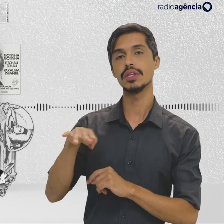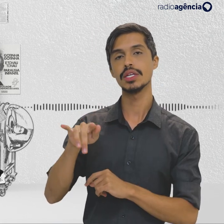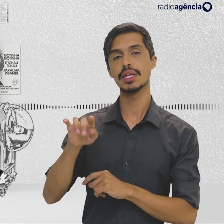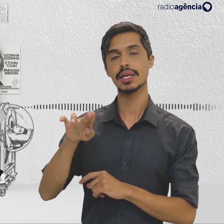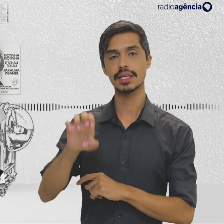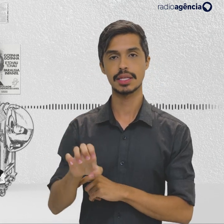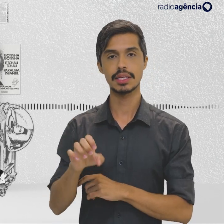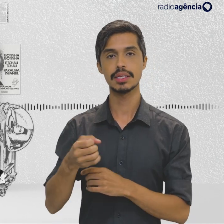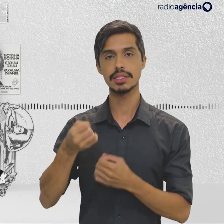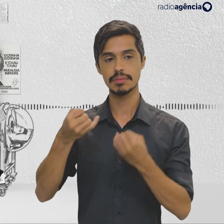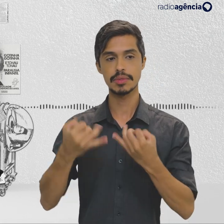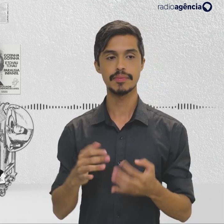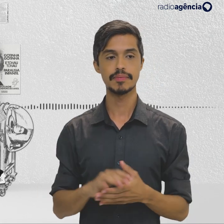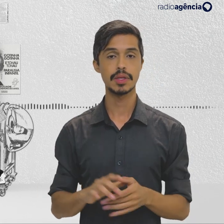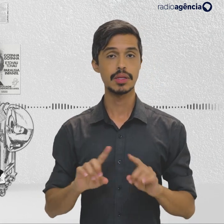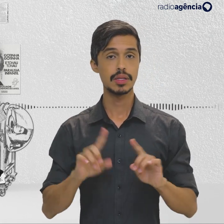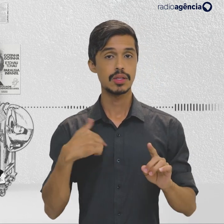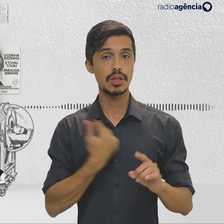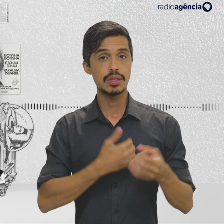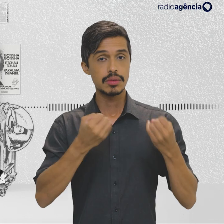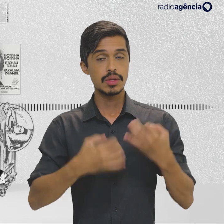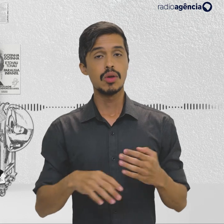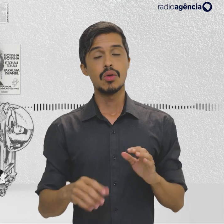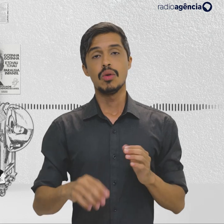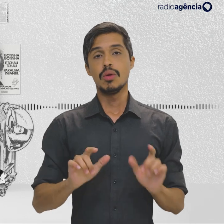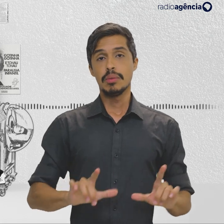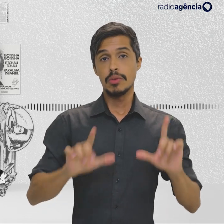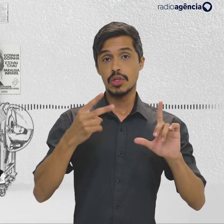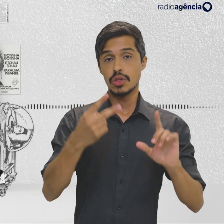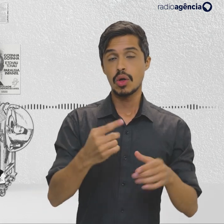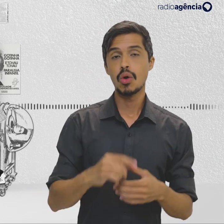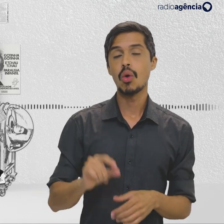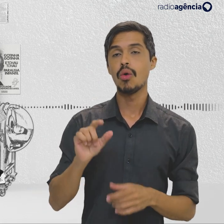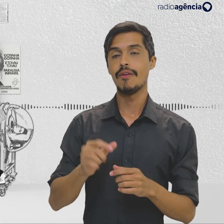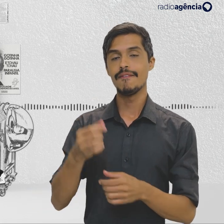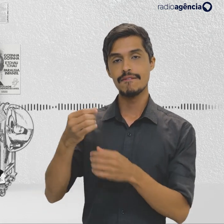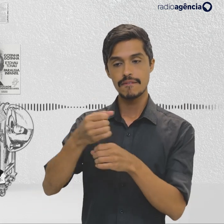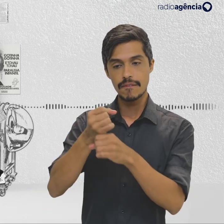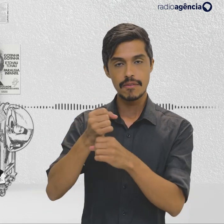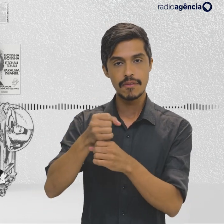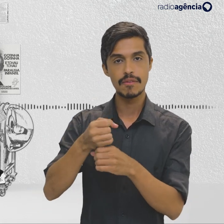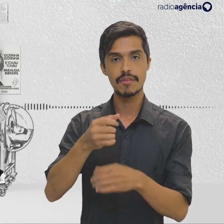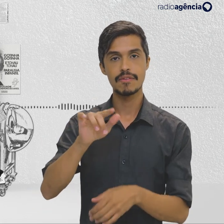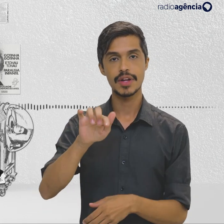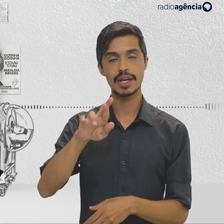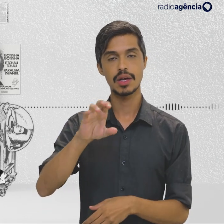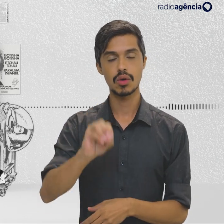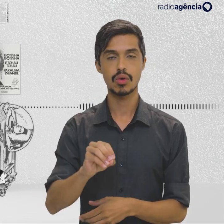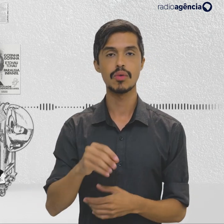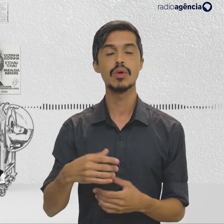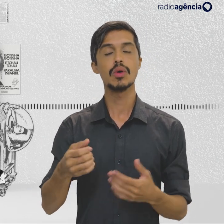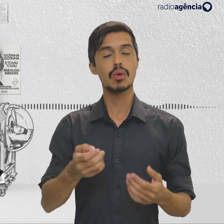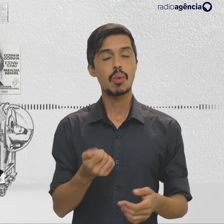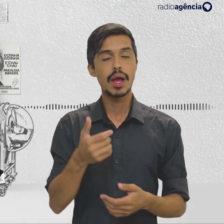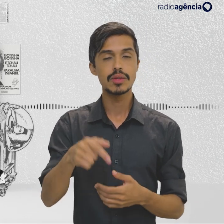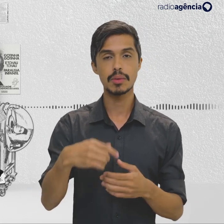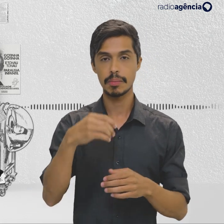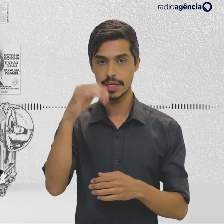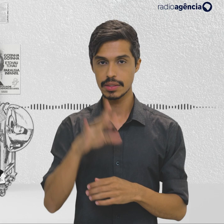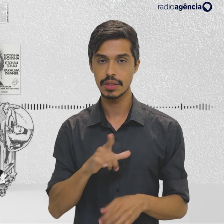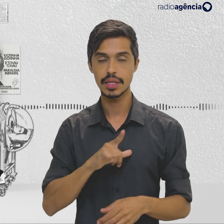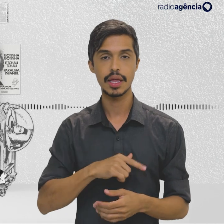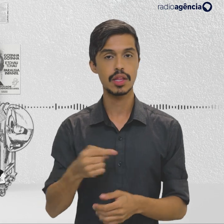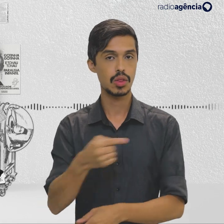conitec mas como a gente falou no episódio dois que se chama do frasco em breve o Brasil pode ter mais opções porque uma